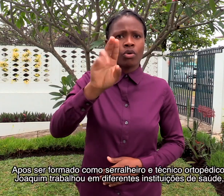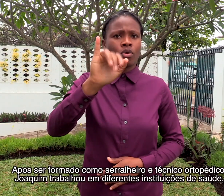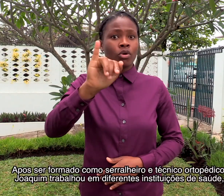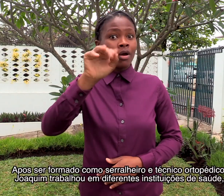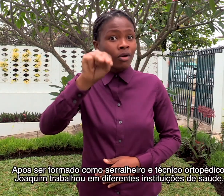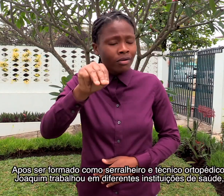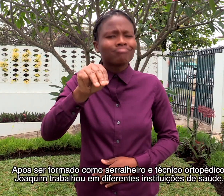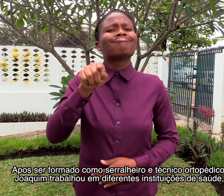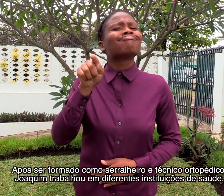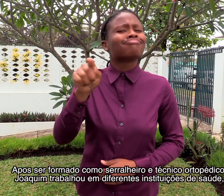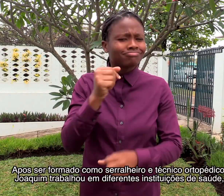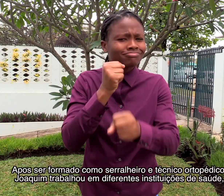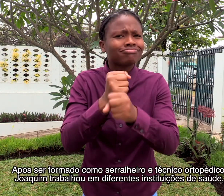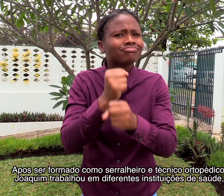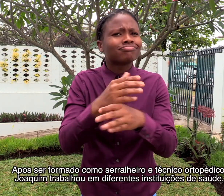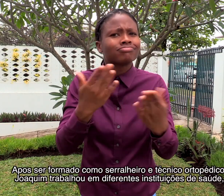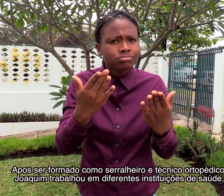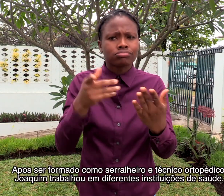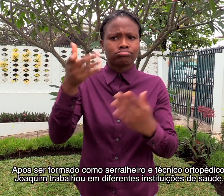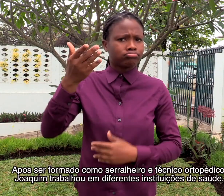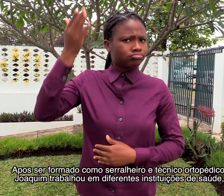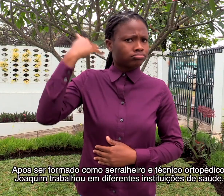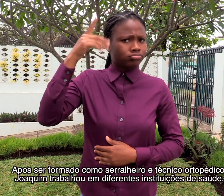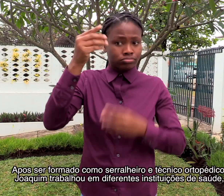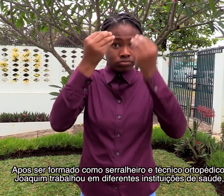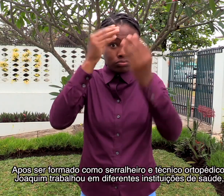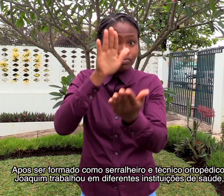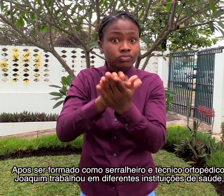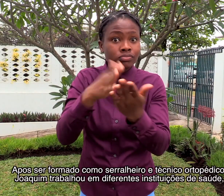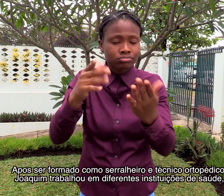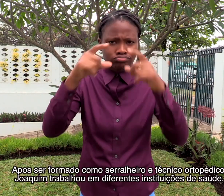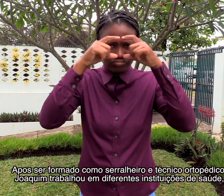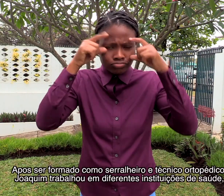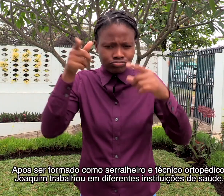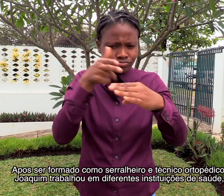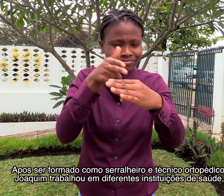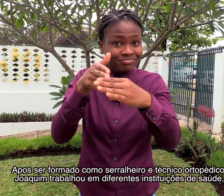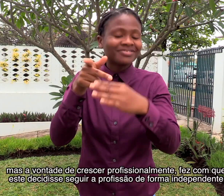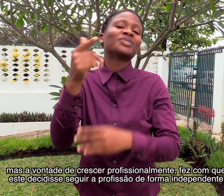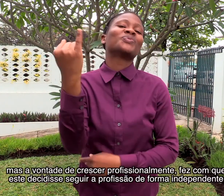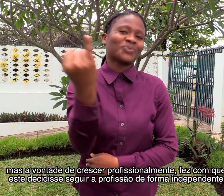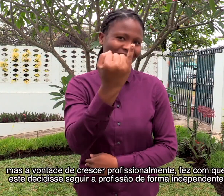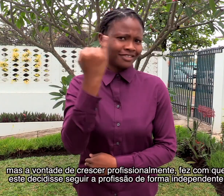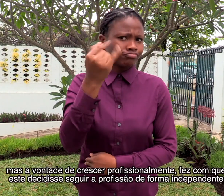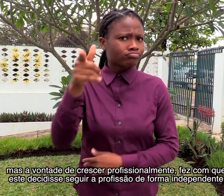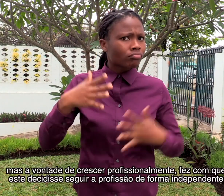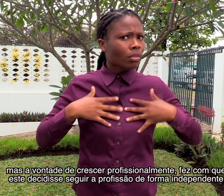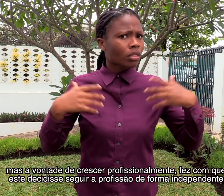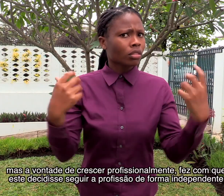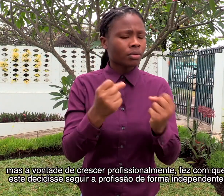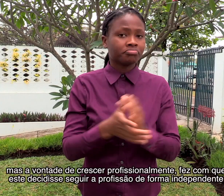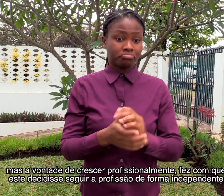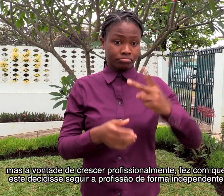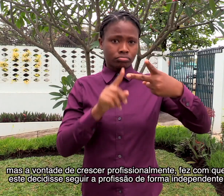Após ser formado como serralheiro e técnico ortopédico, Joaquim trabalhou em diferentes instituições de saúde. Mas a